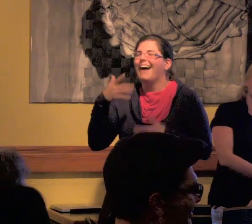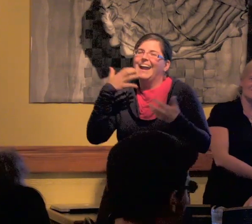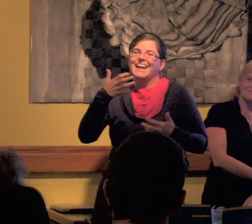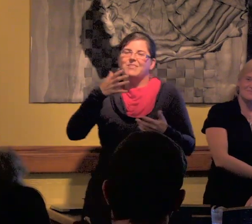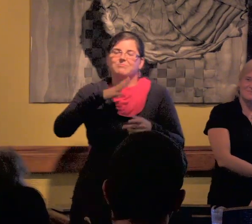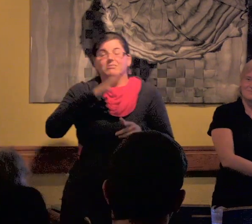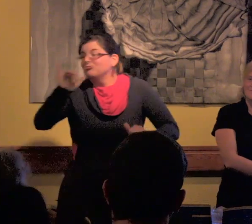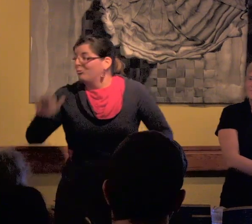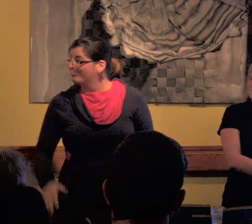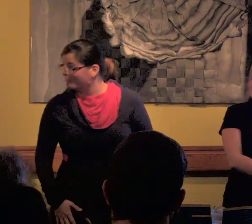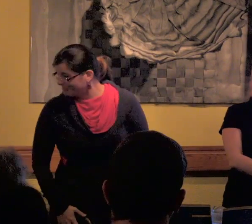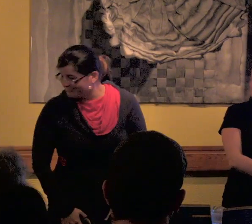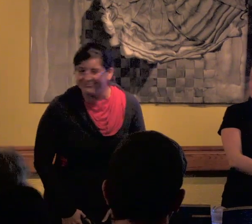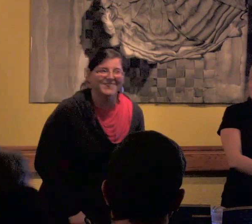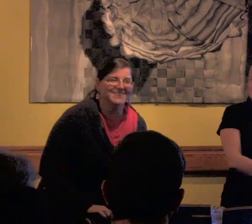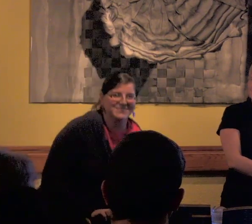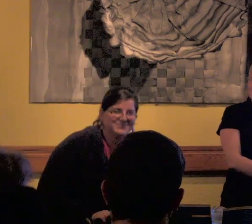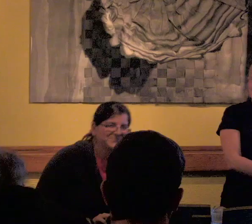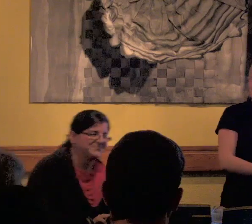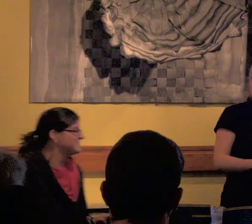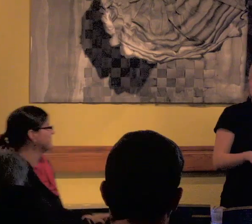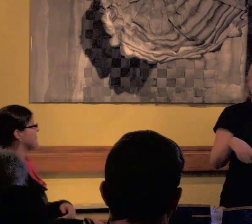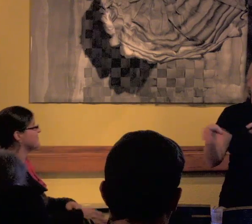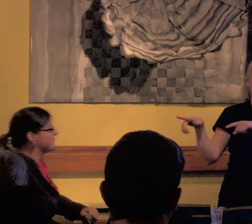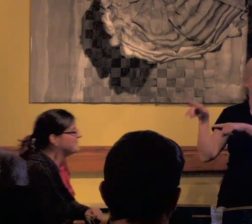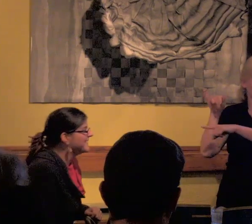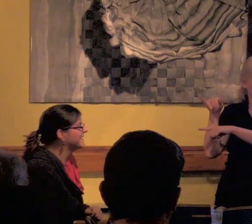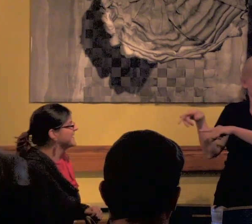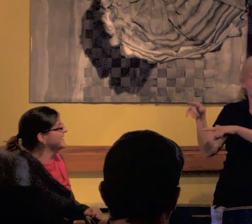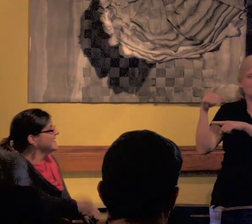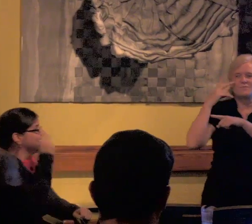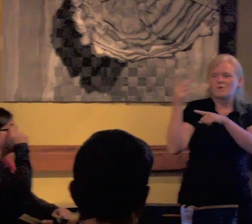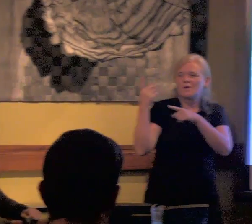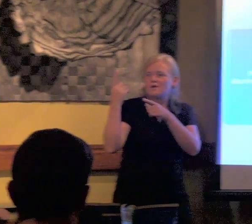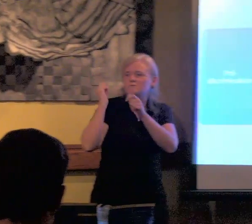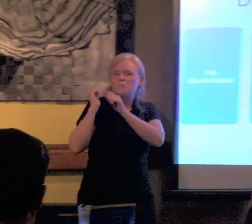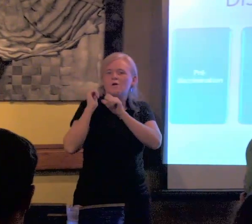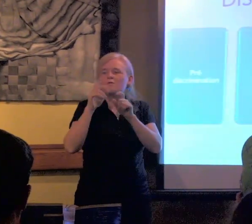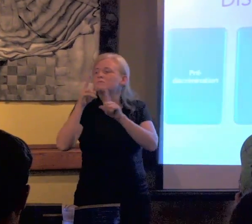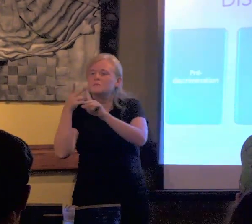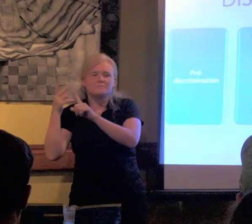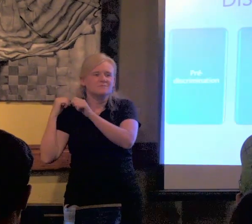si vous comprenez ce que je veux dire, c'est plutôt difficile dans ces cas-là. En tout cas, c'est un exemple que je vous ai apporté.